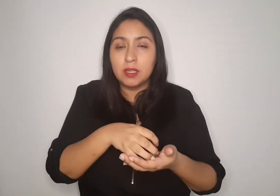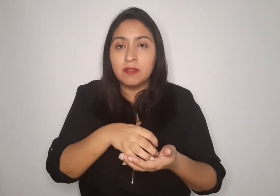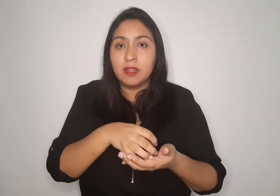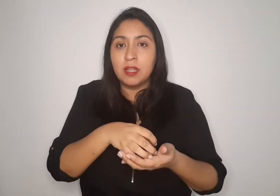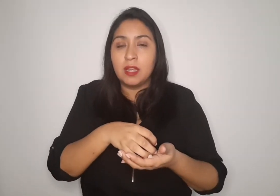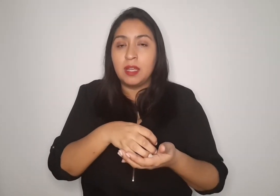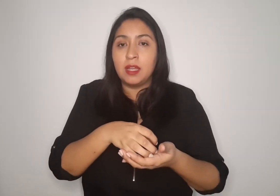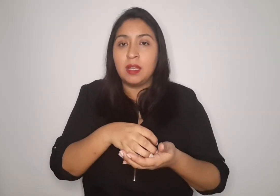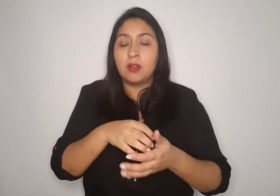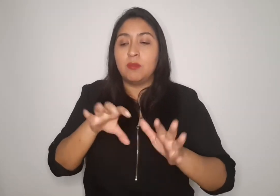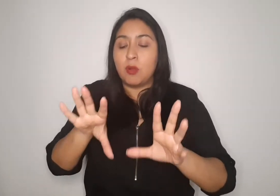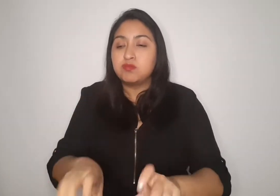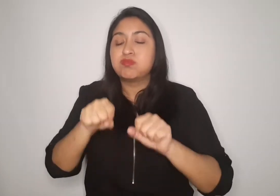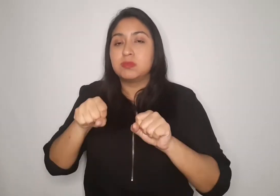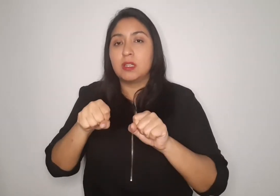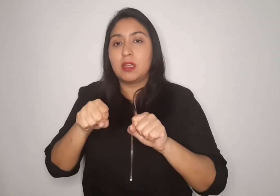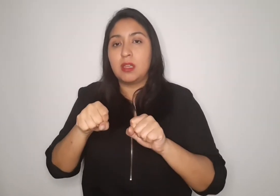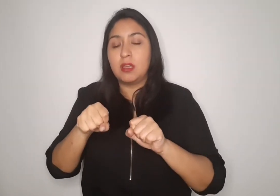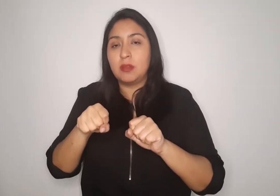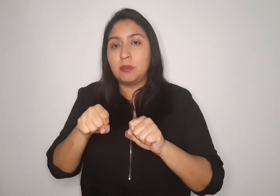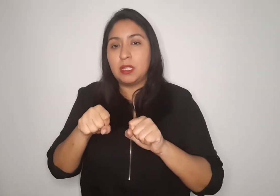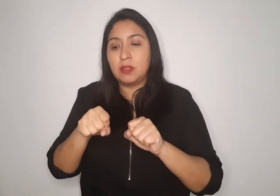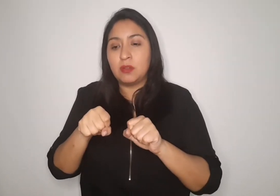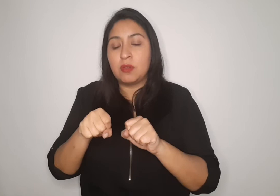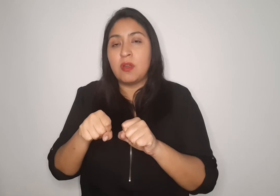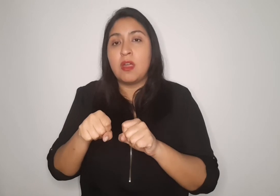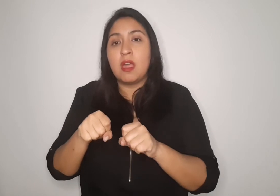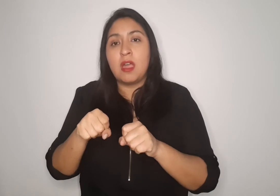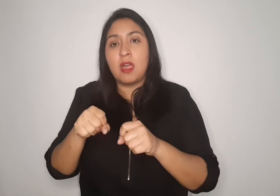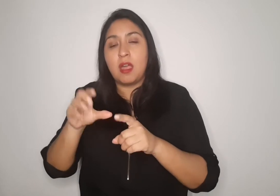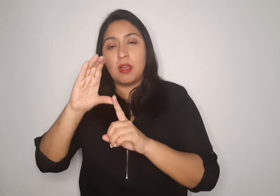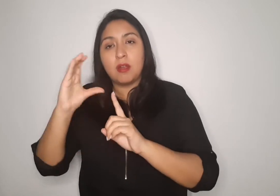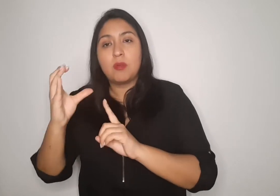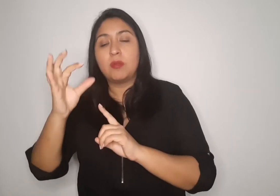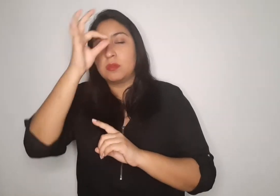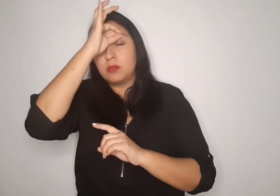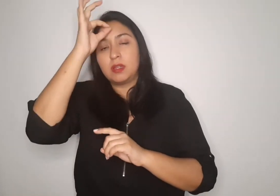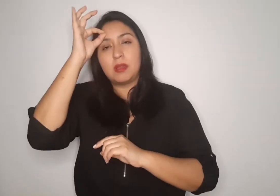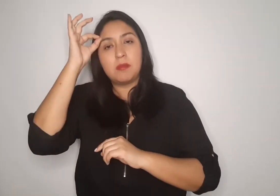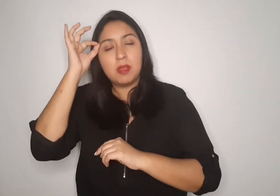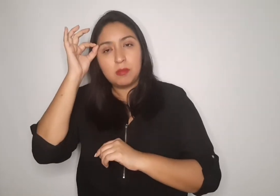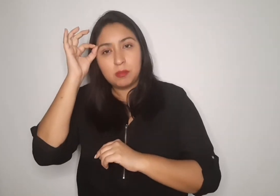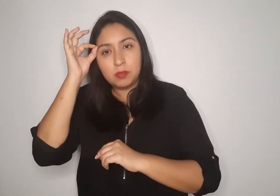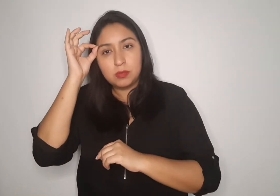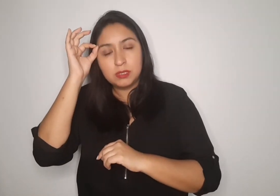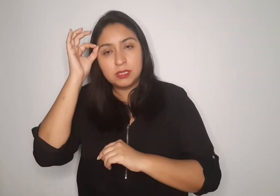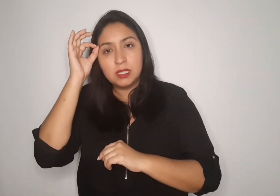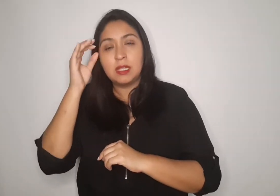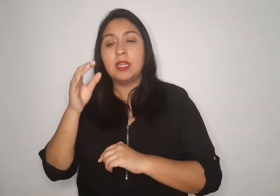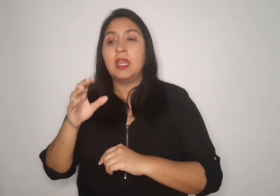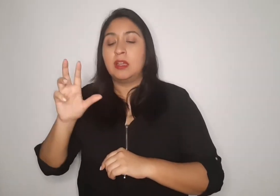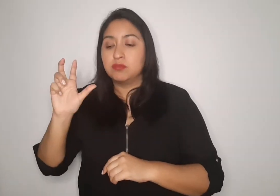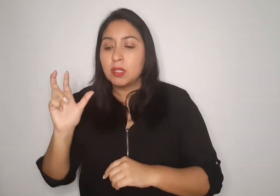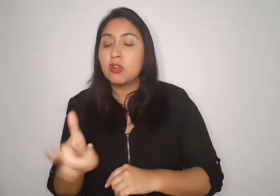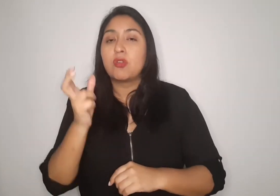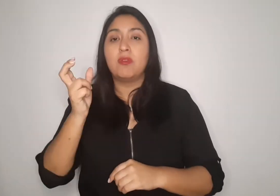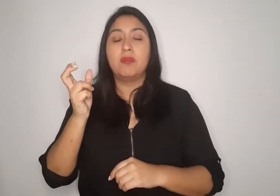que saqueó por medio de guerras, pacificación de la Araucanía, entre comillas, entre Argentina y Chile. Todos